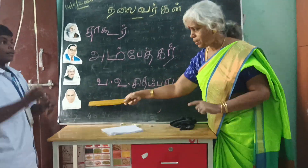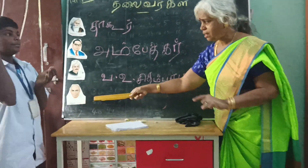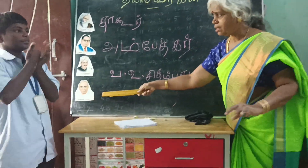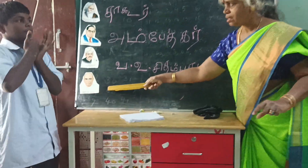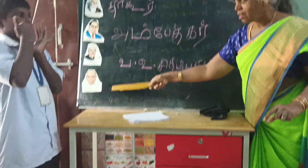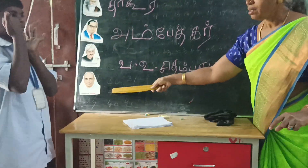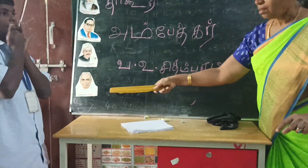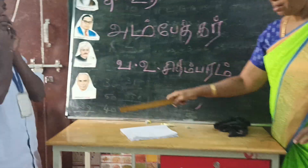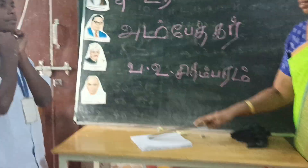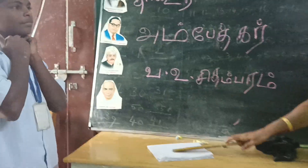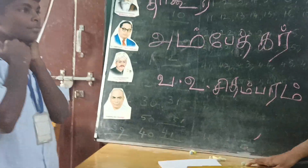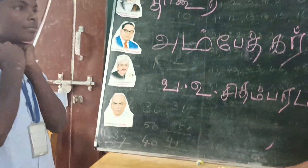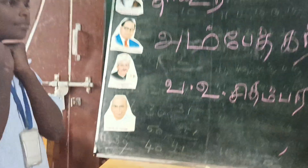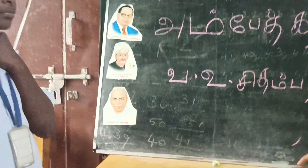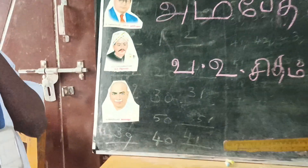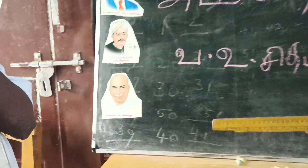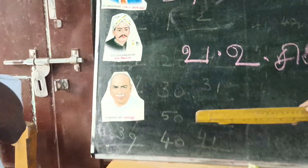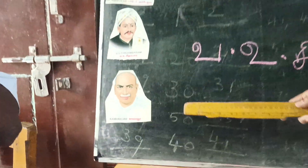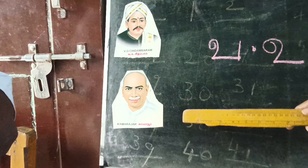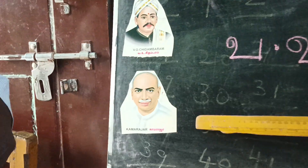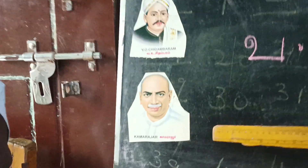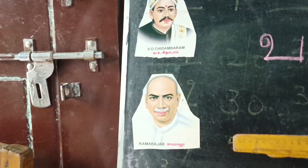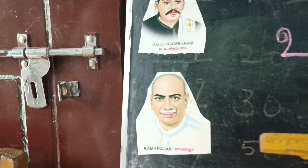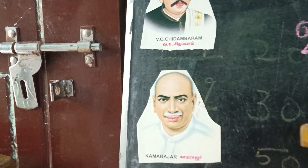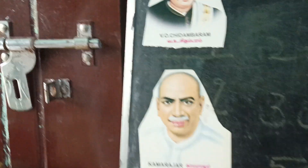பேர் தலைவர்